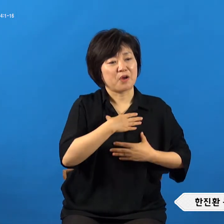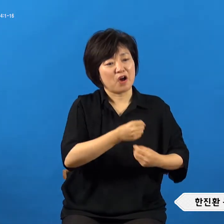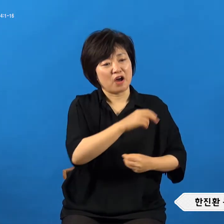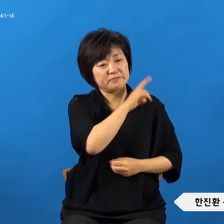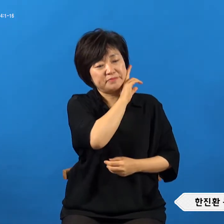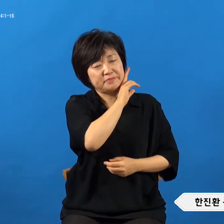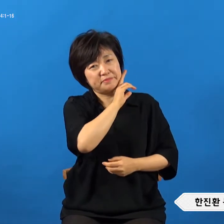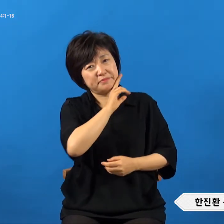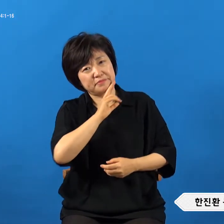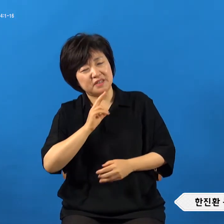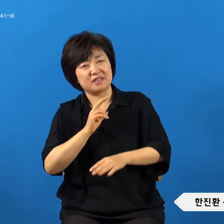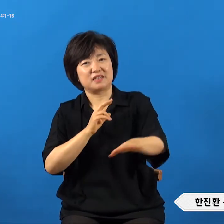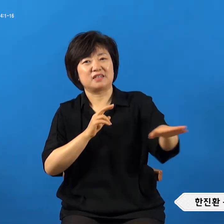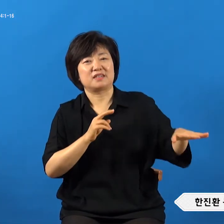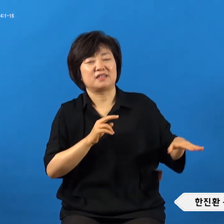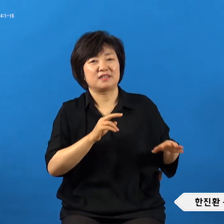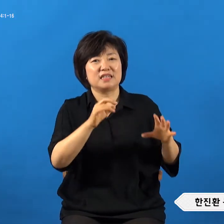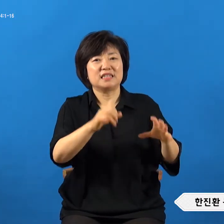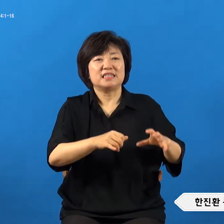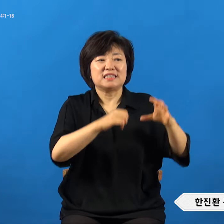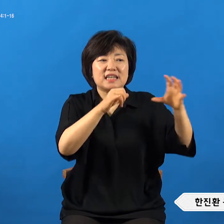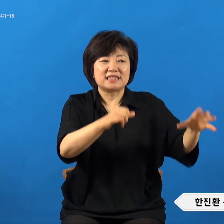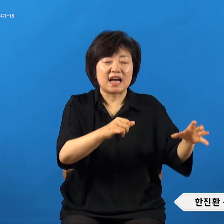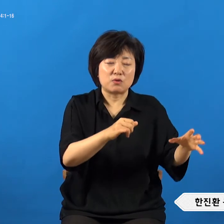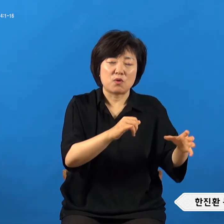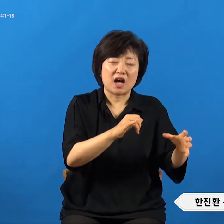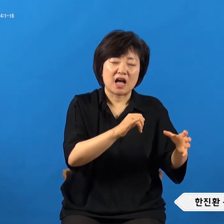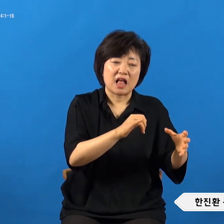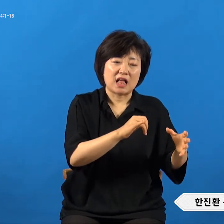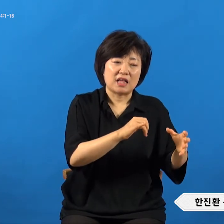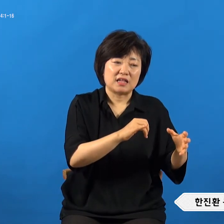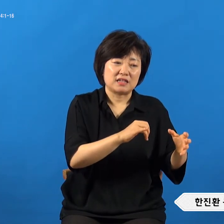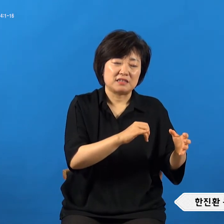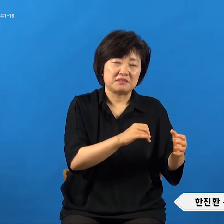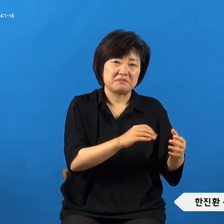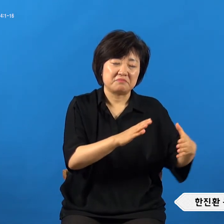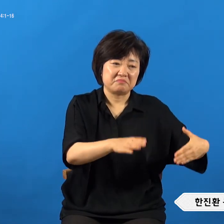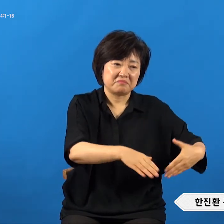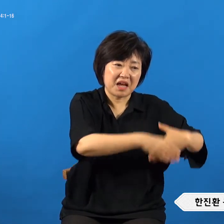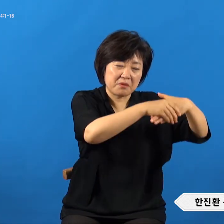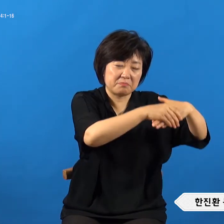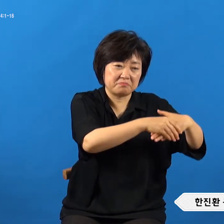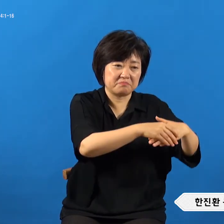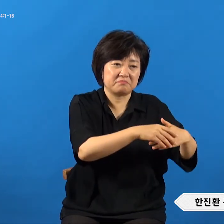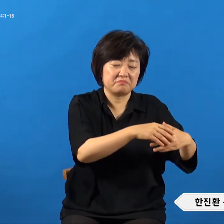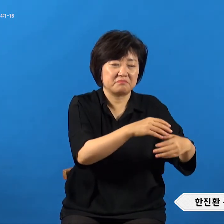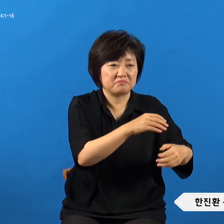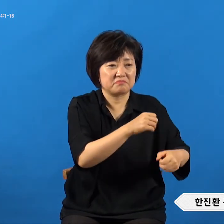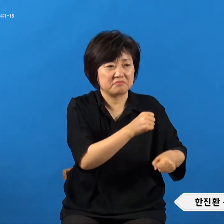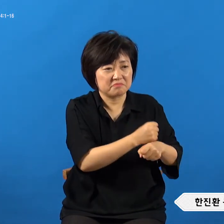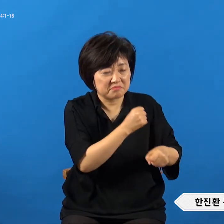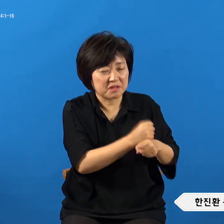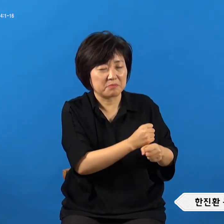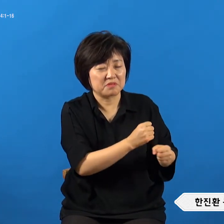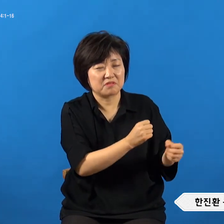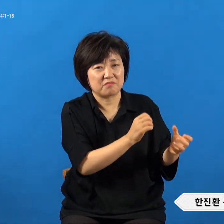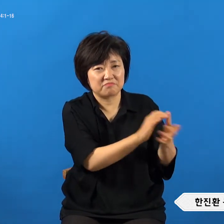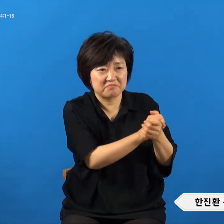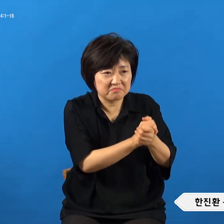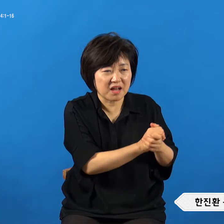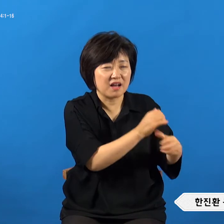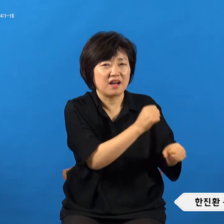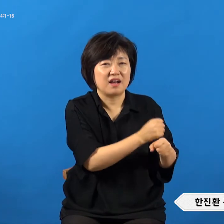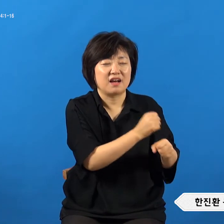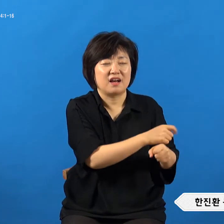편하게 살려고 하고 어쨌든 세상과 적당히 타협하면서 그렇게 넘어가려고 하는 사람들도 없잖아